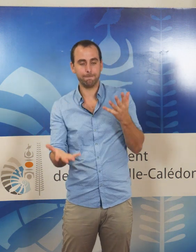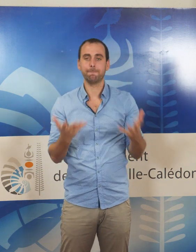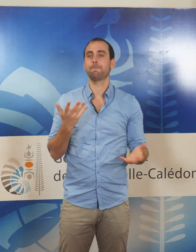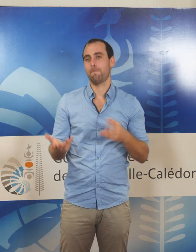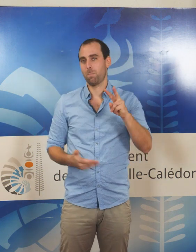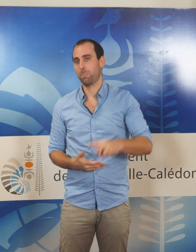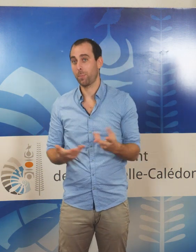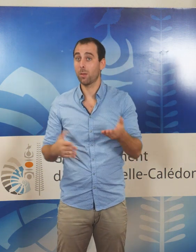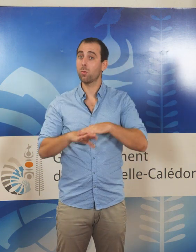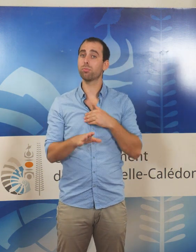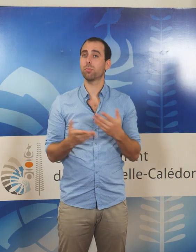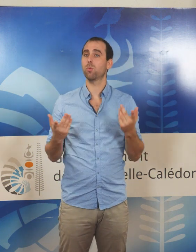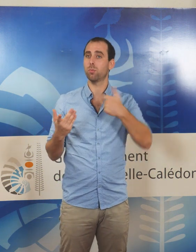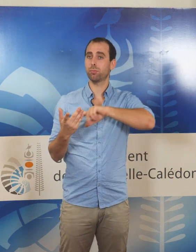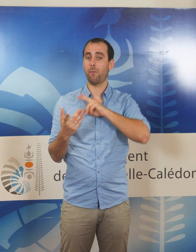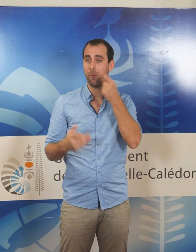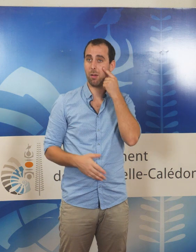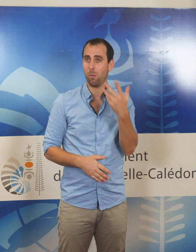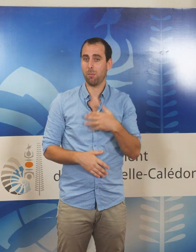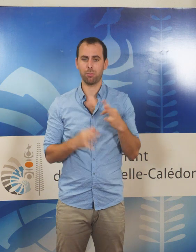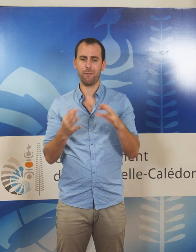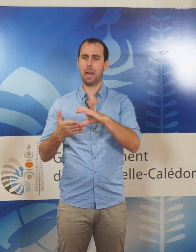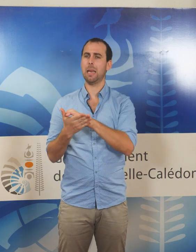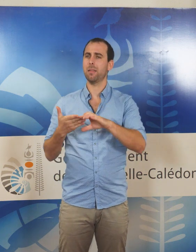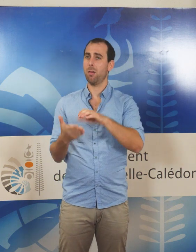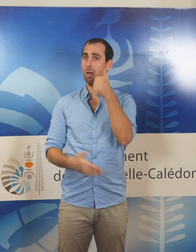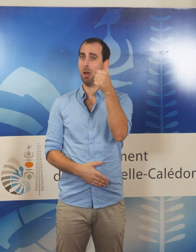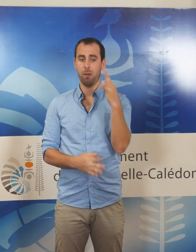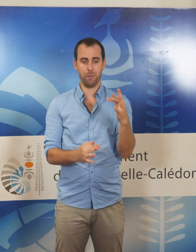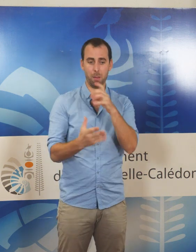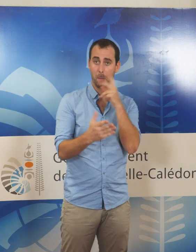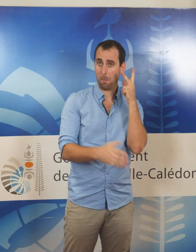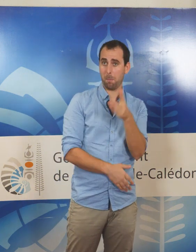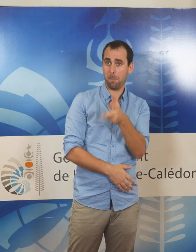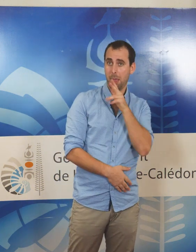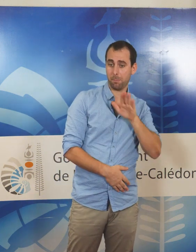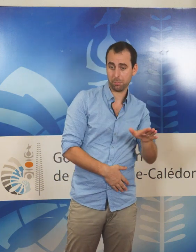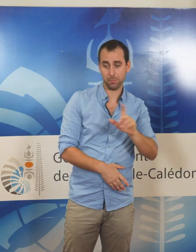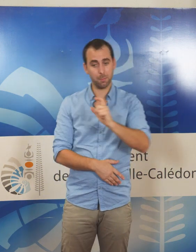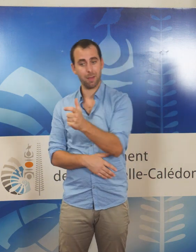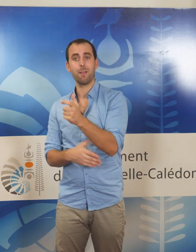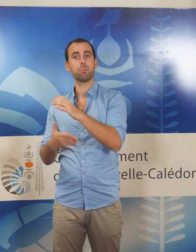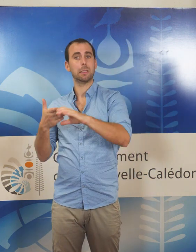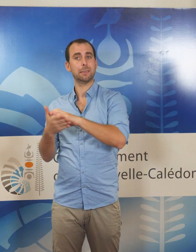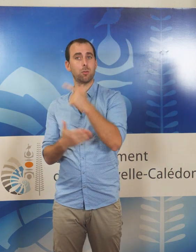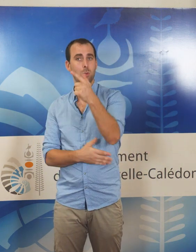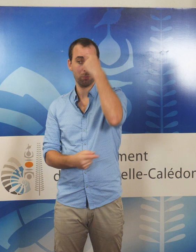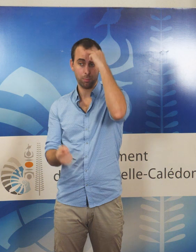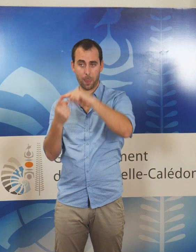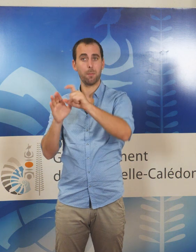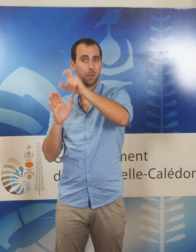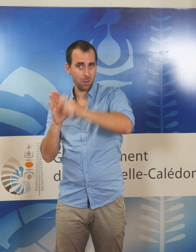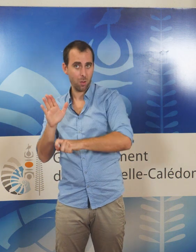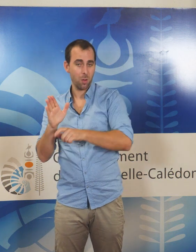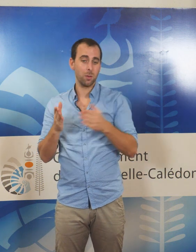de considérer la licence 1 purement de bar et la licence 2 de restauration. On